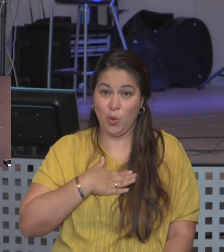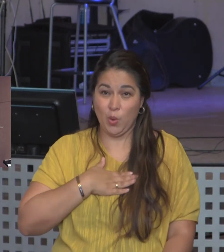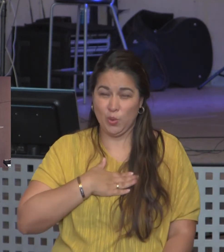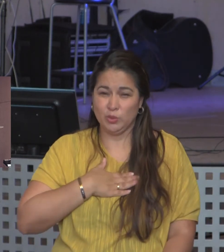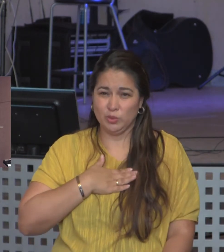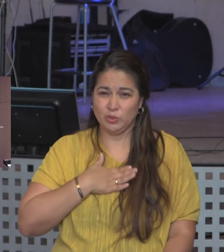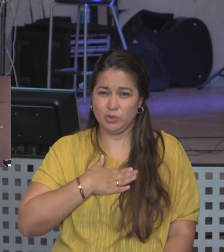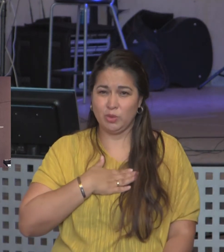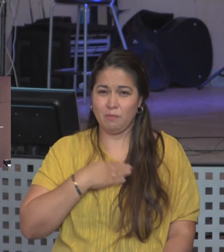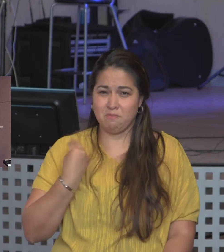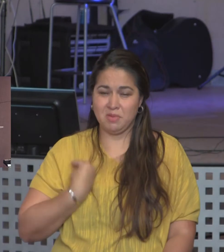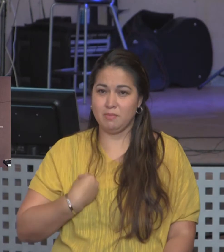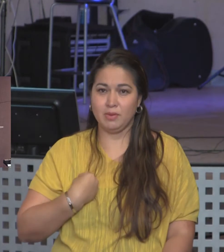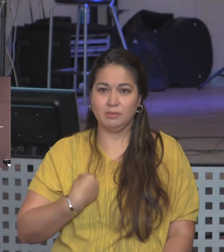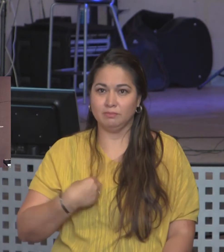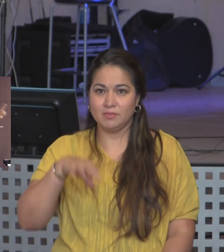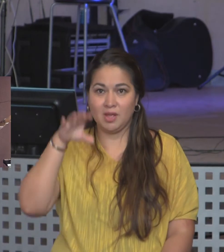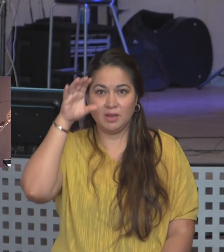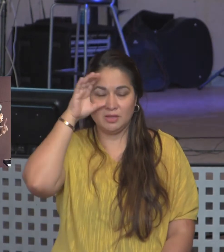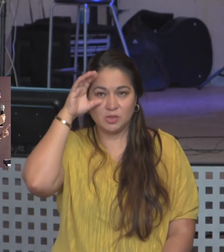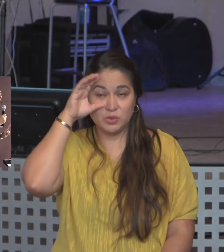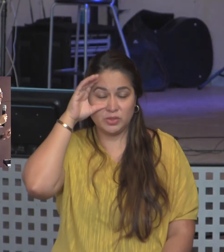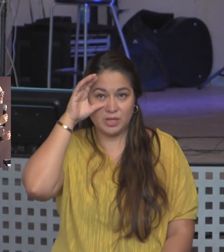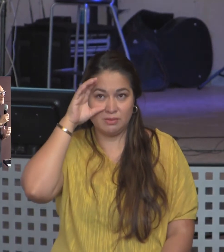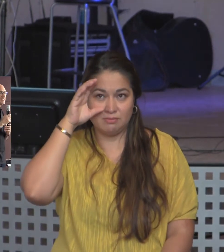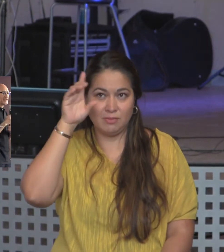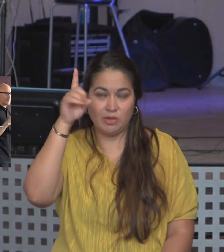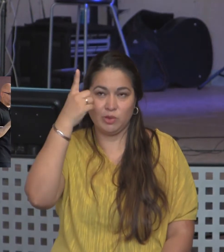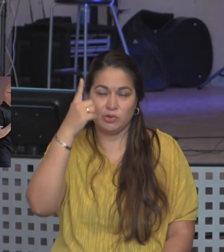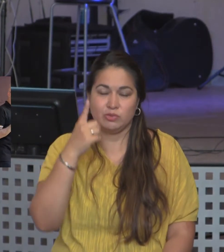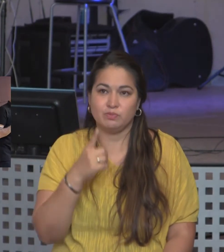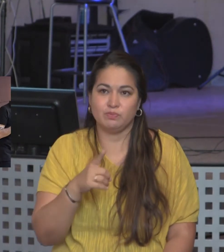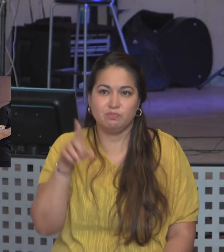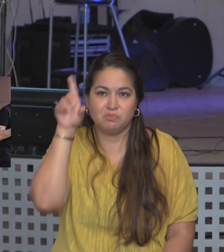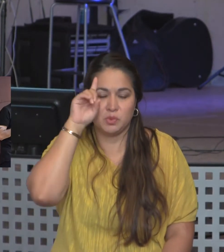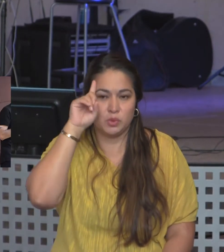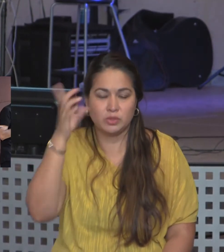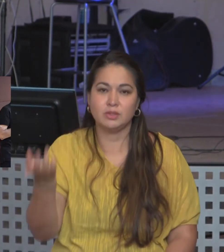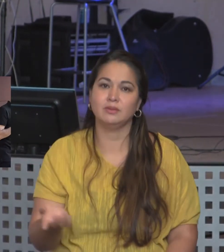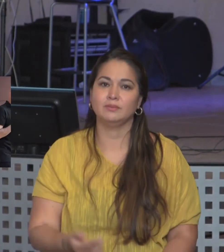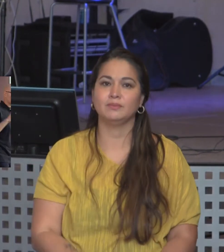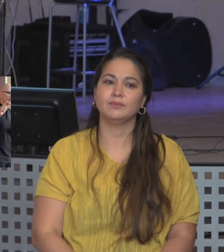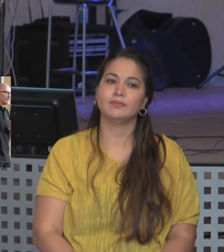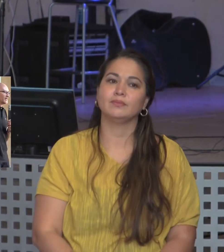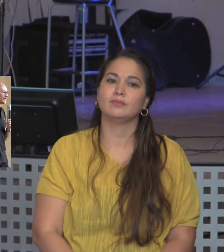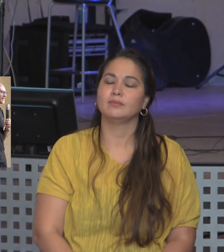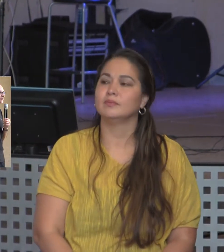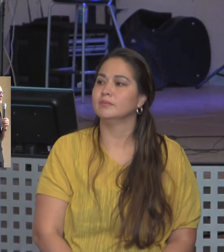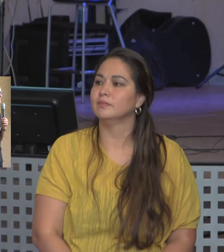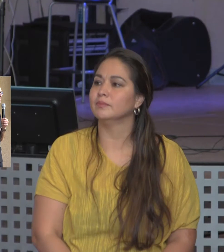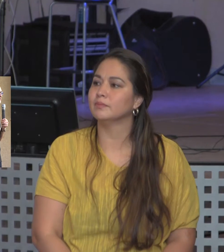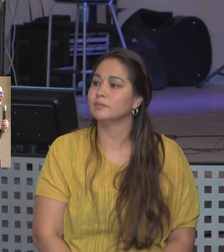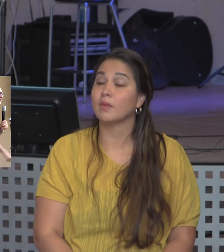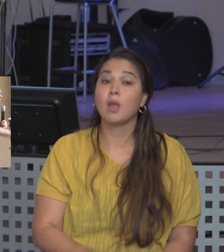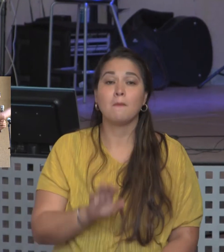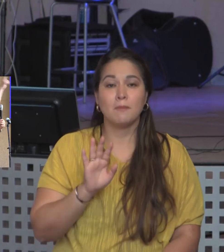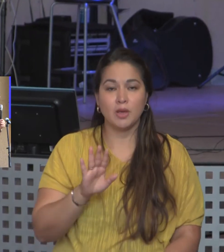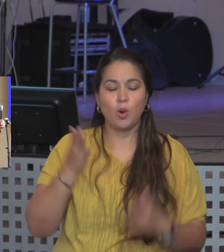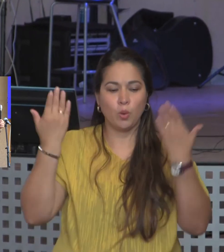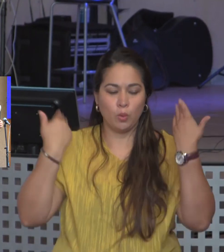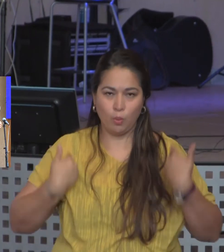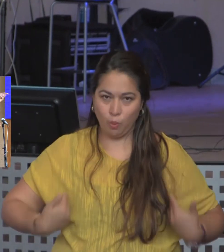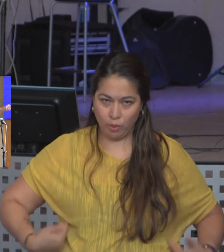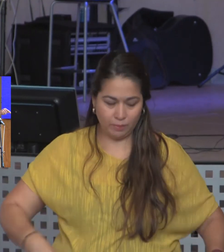Si no fuese así, ni tú ni yo viviríamos. ¿Sabes por qué? Porque Él dice que Él sostiene todo